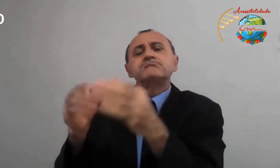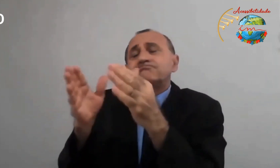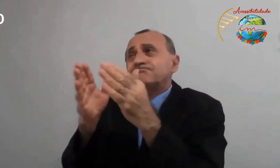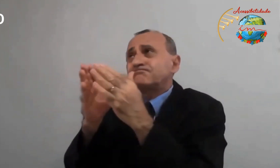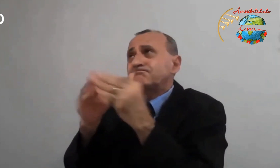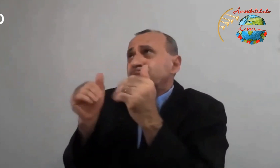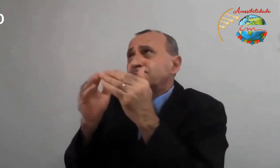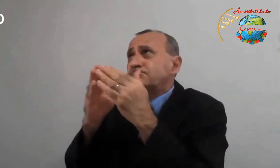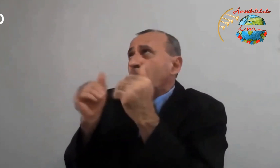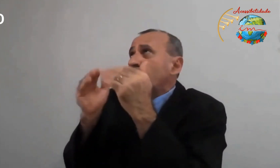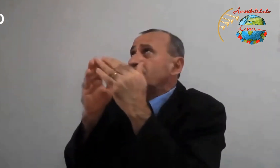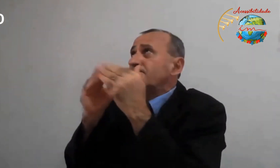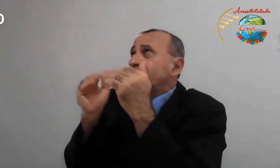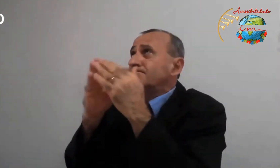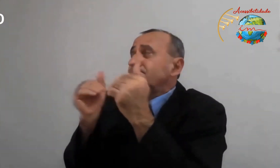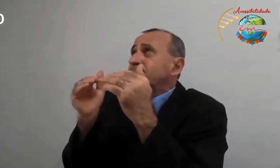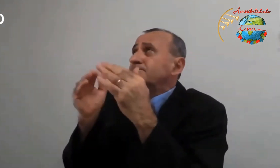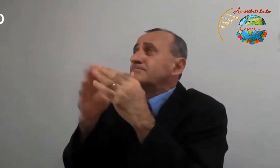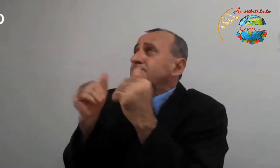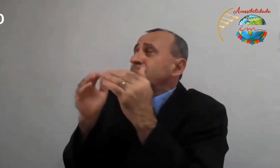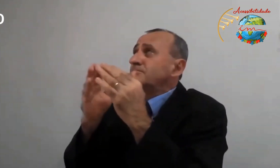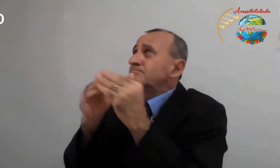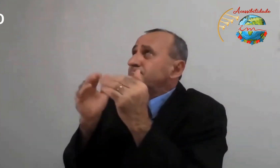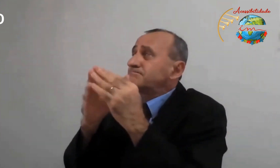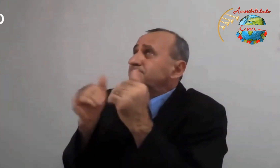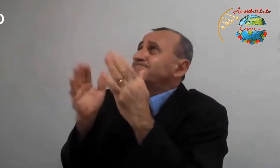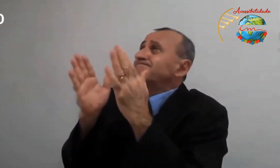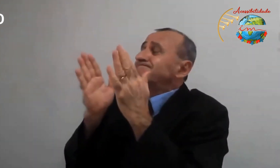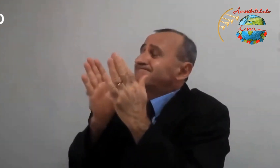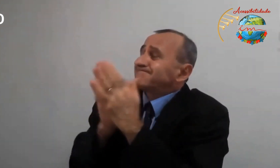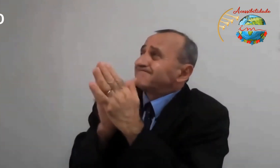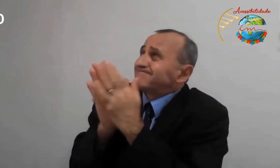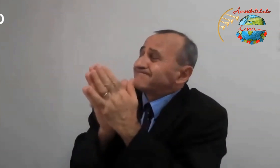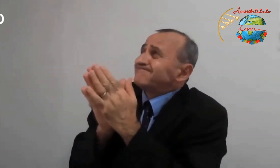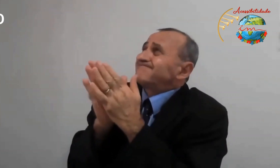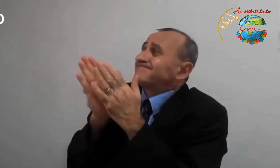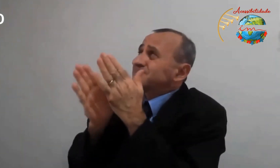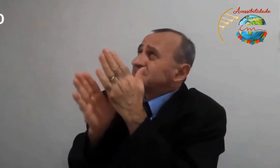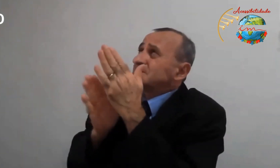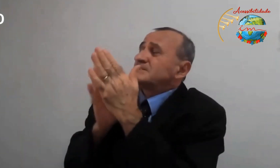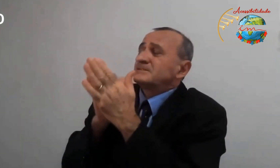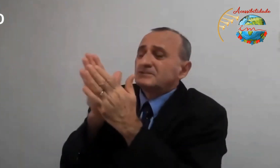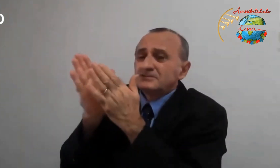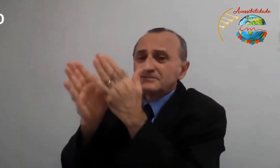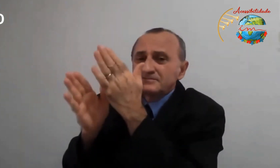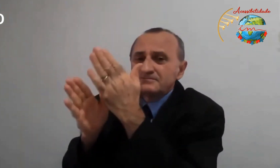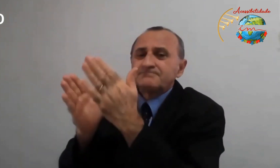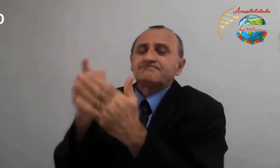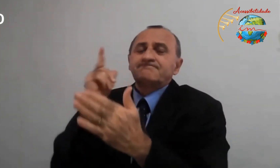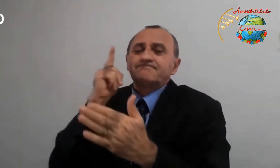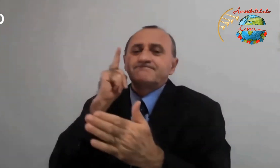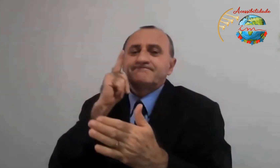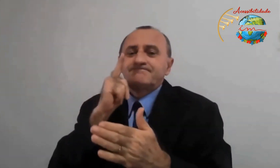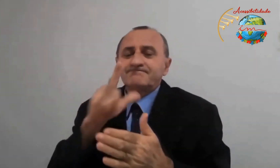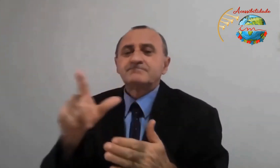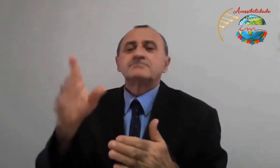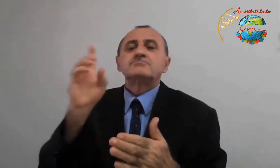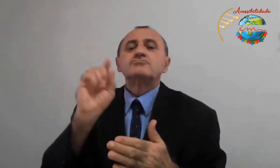com uma postura de servo, com súplicas em oração,